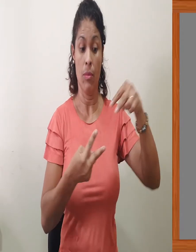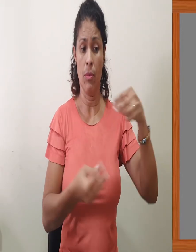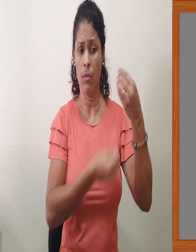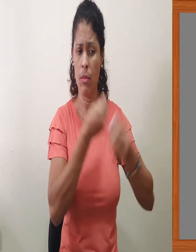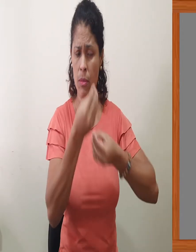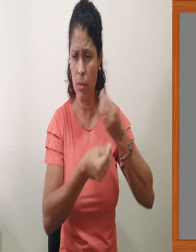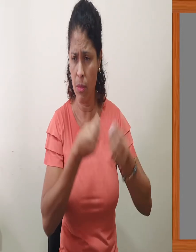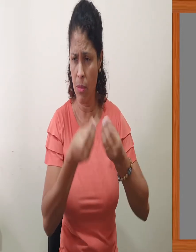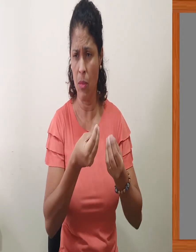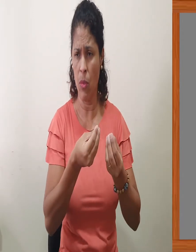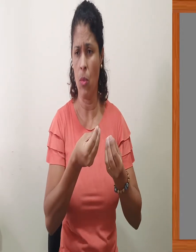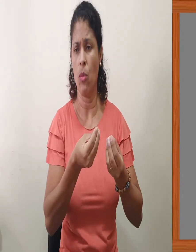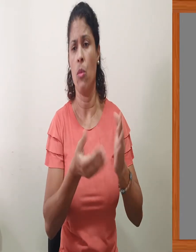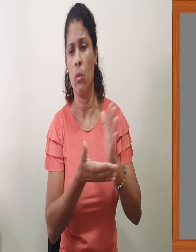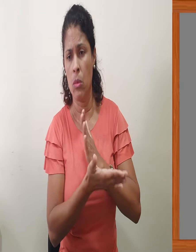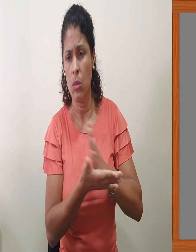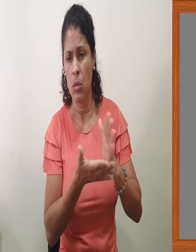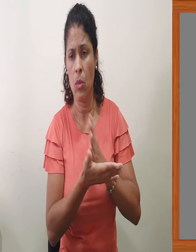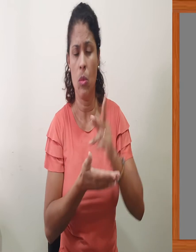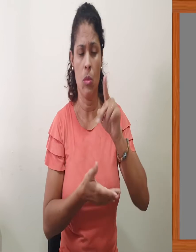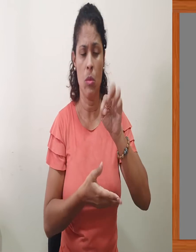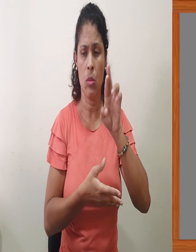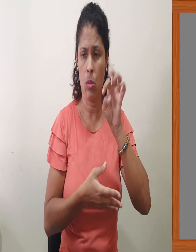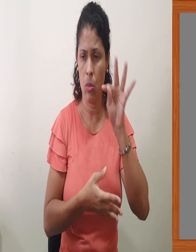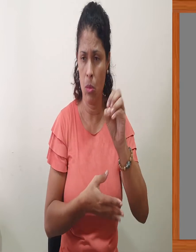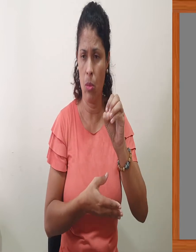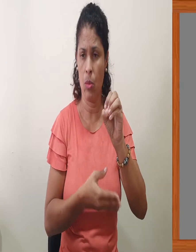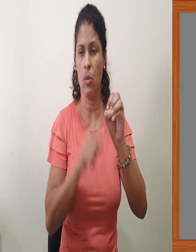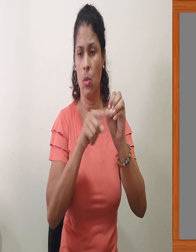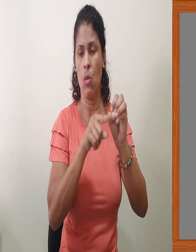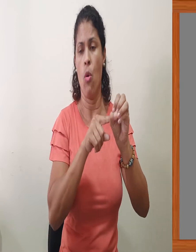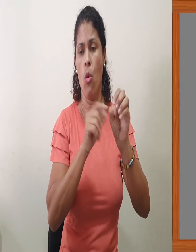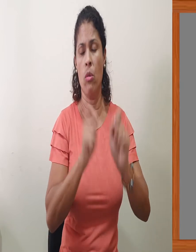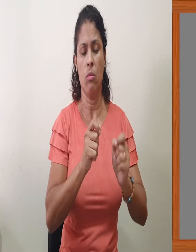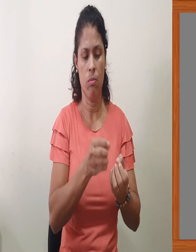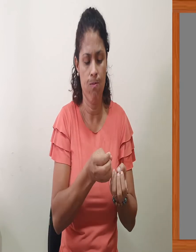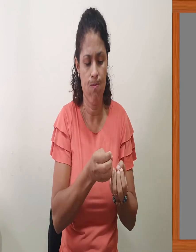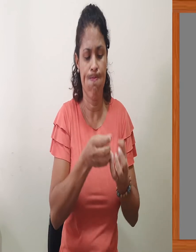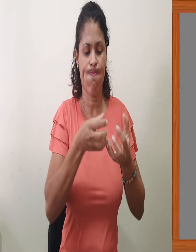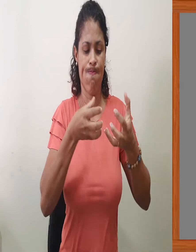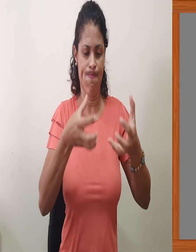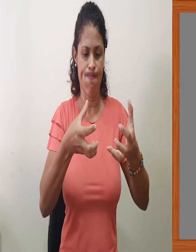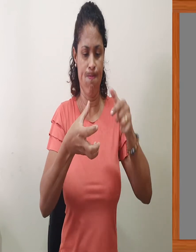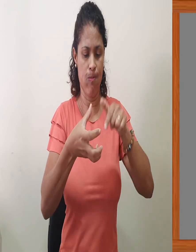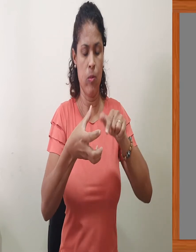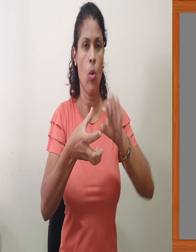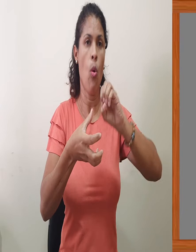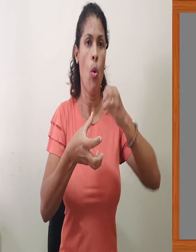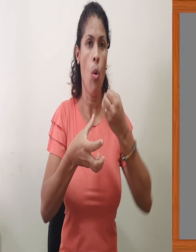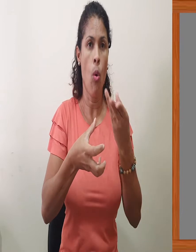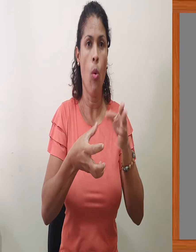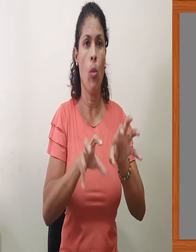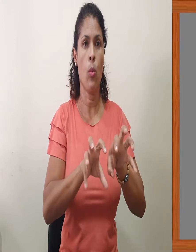fatores epigenéticos também podem agir sobre aquelas mutações herdadas. Com as